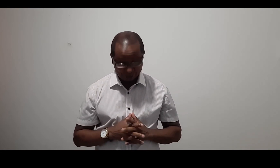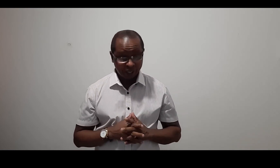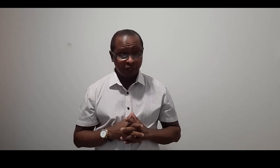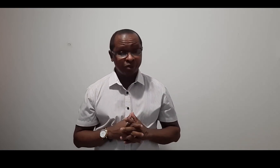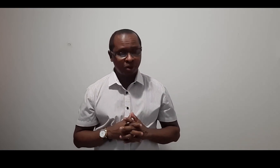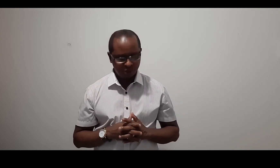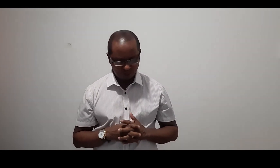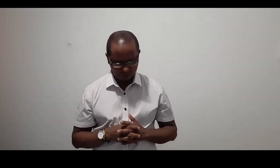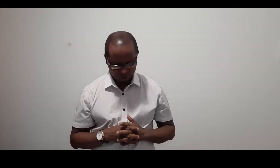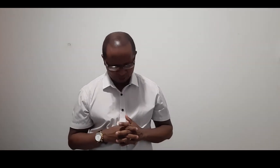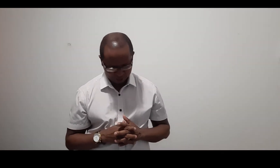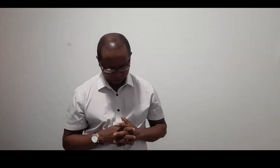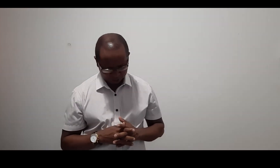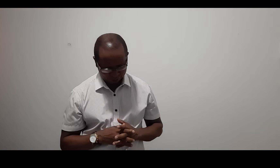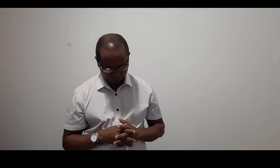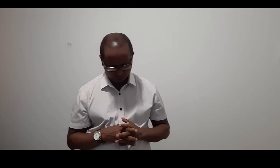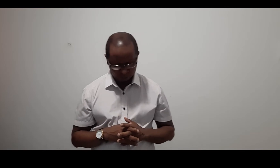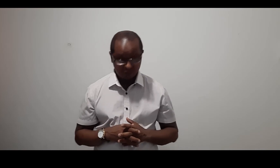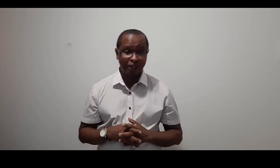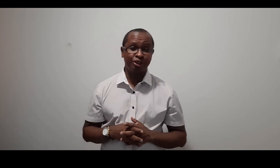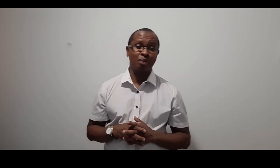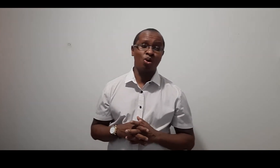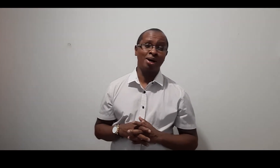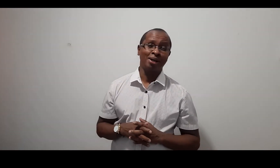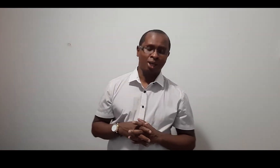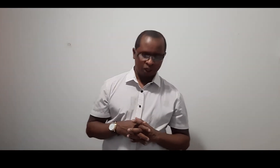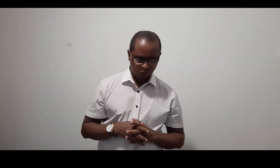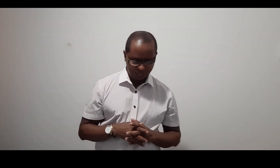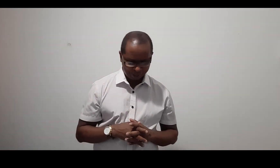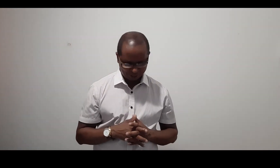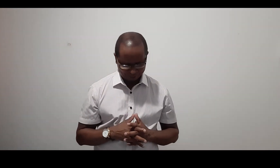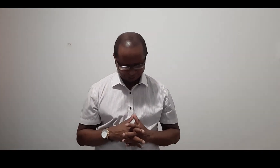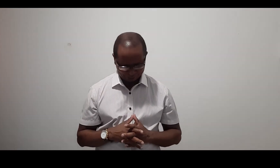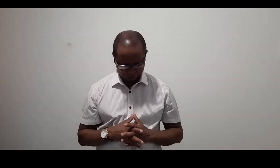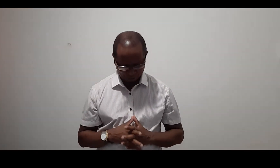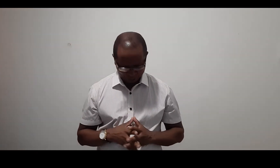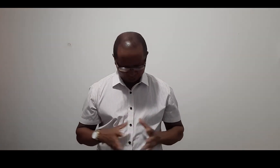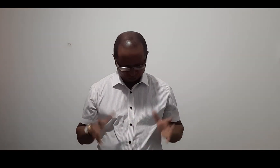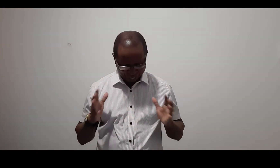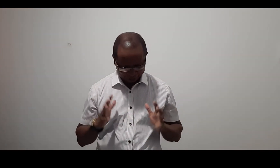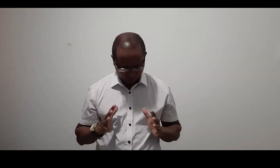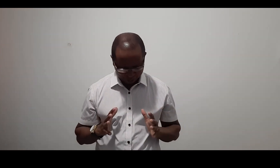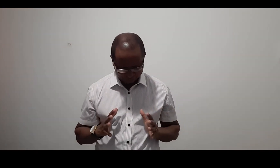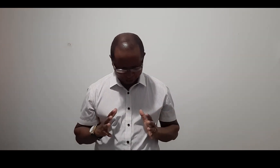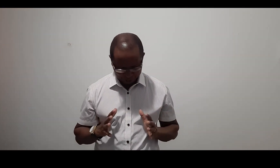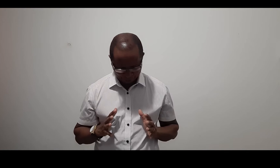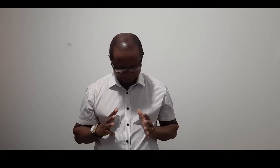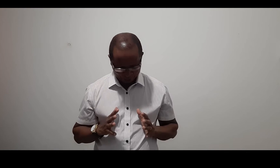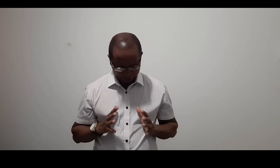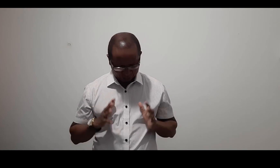faraiky amy dimampolo nandiny fa fito ambiny folo davida moa no nilaza ity teny ity hoe ny fanatitra ao an'andriamanitra de